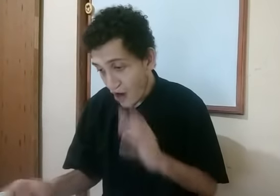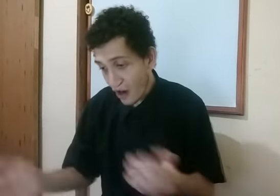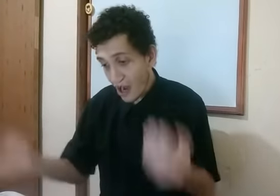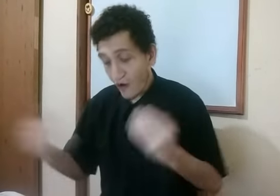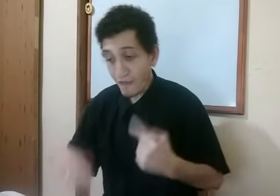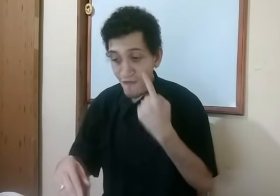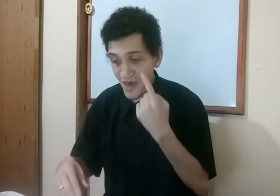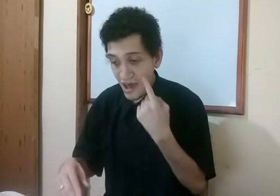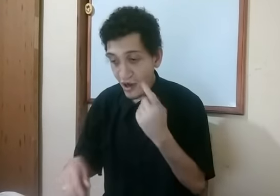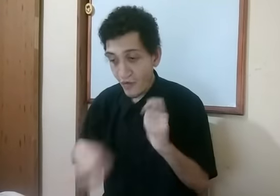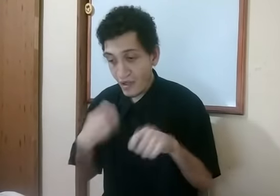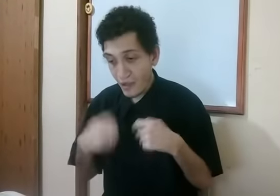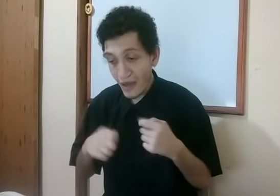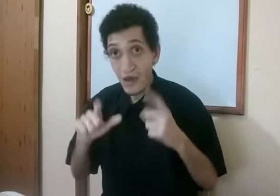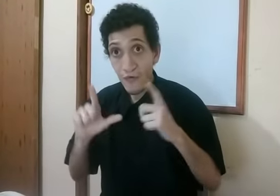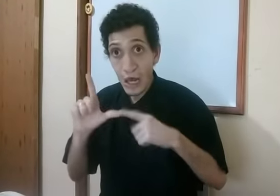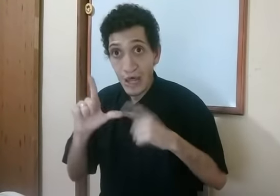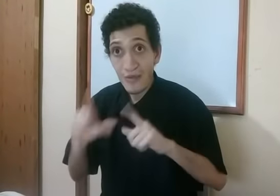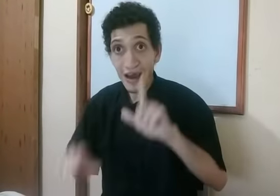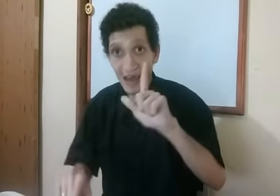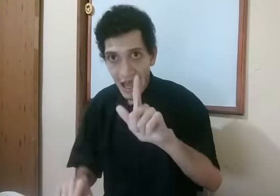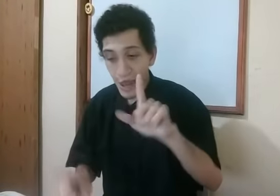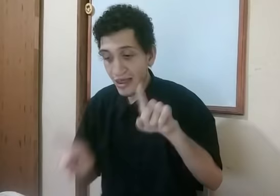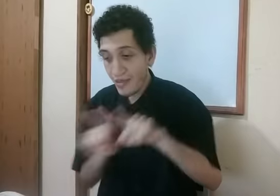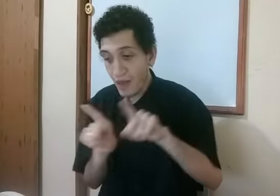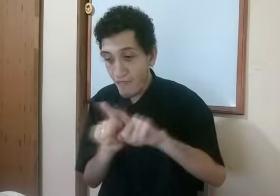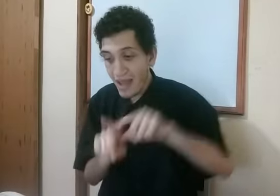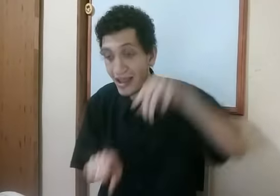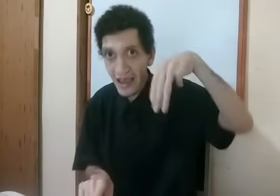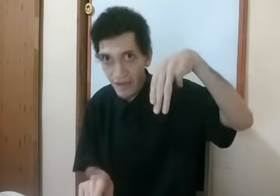Legal. Agora vamos ver os sinais para a letra L e também M.